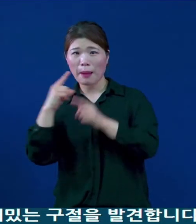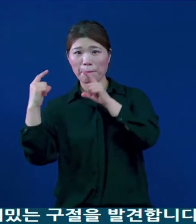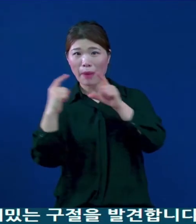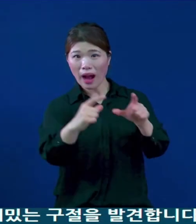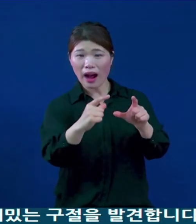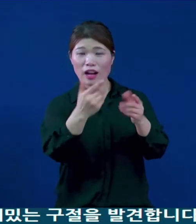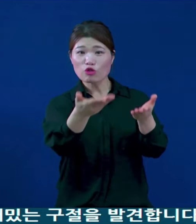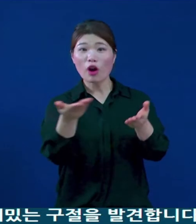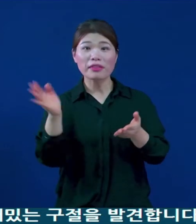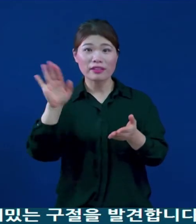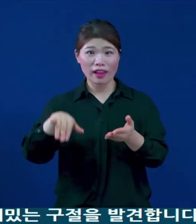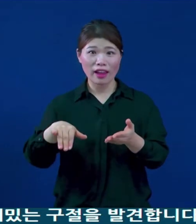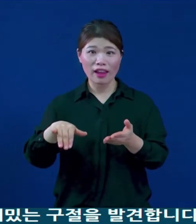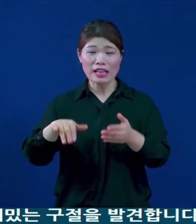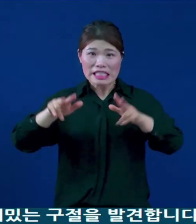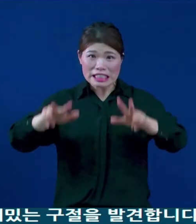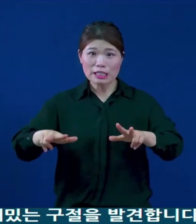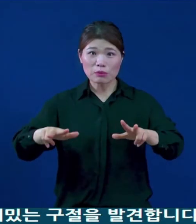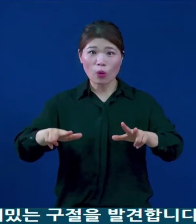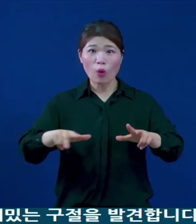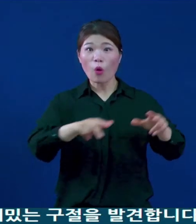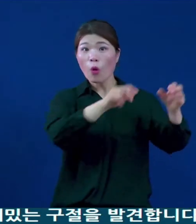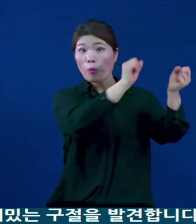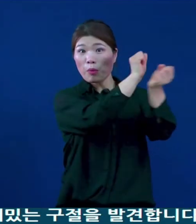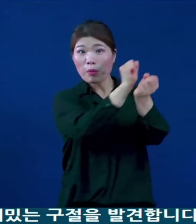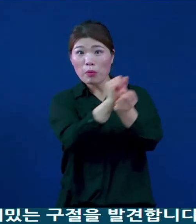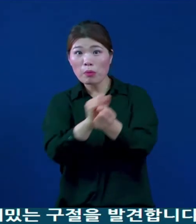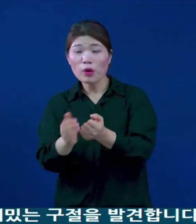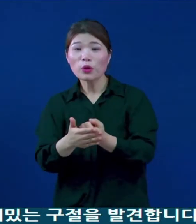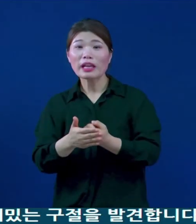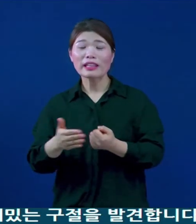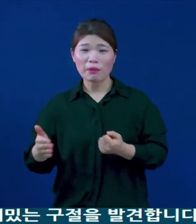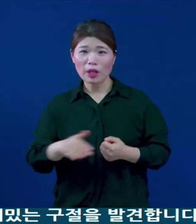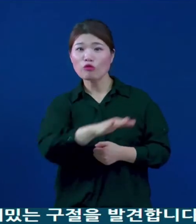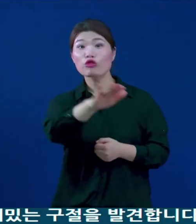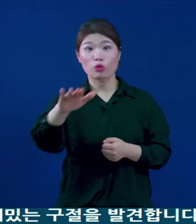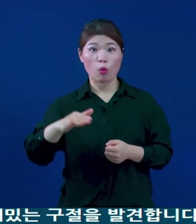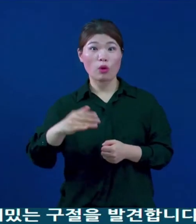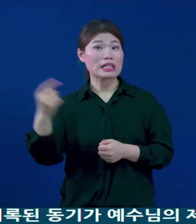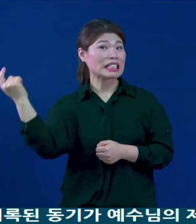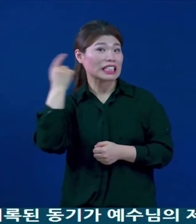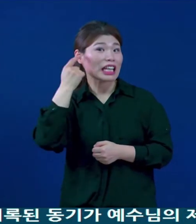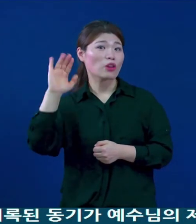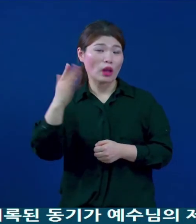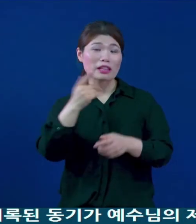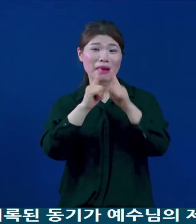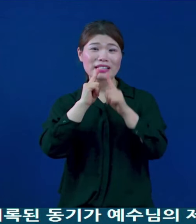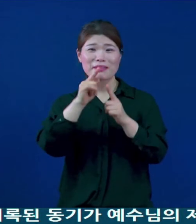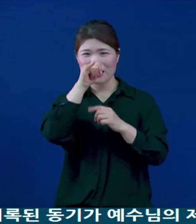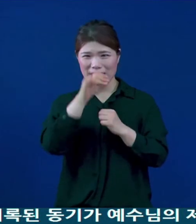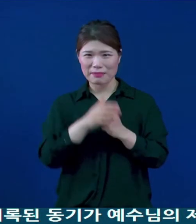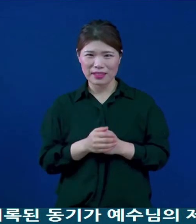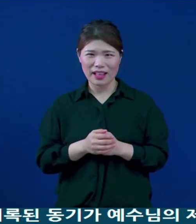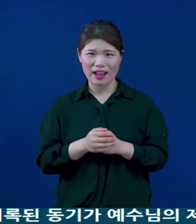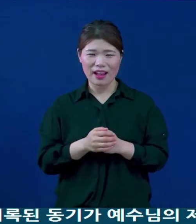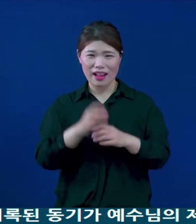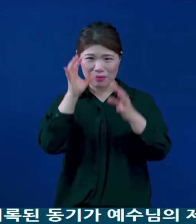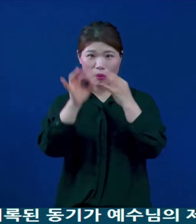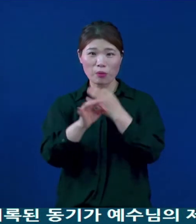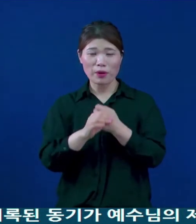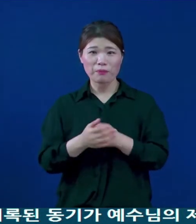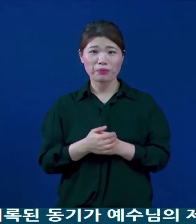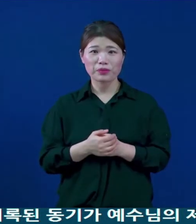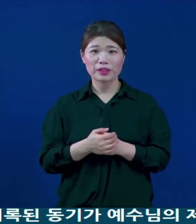그런 말씀이 성경에 찾으면 꽤 나올 겁니다. 오늘 말씀이 그 말씀이고요. 이전에 니고데모에게